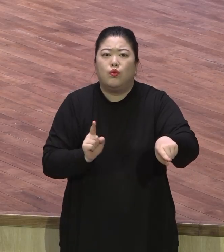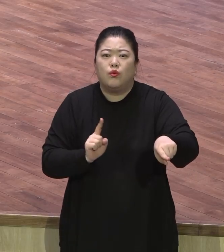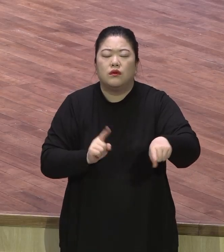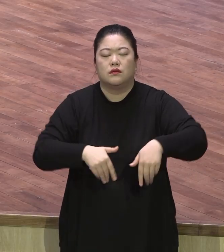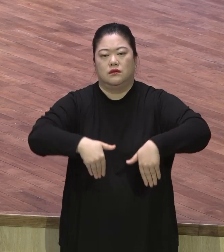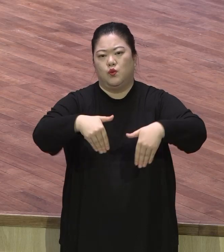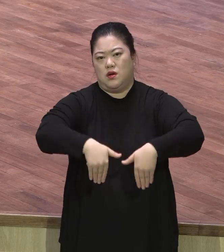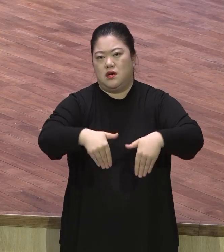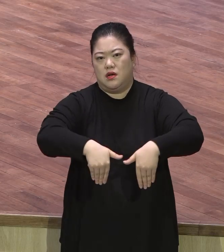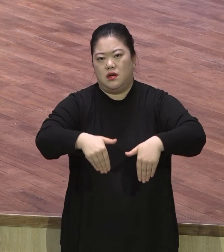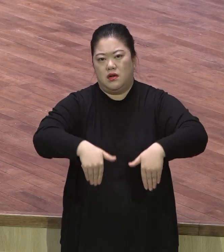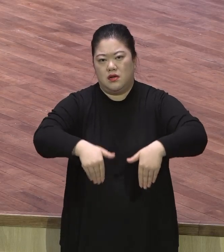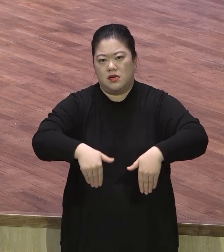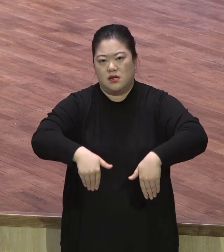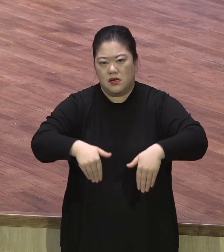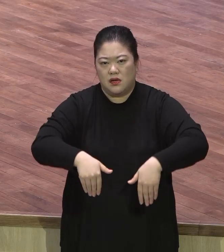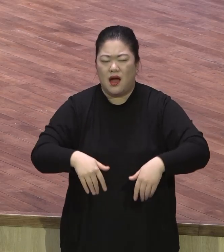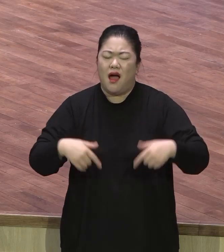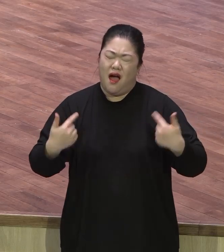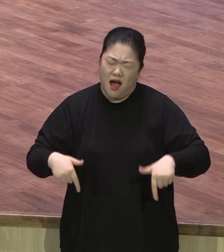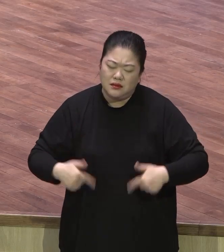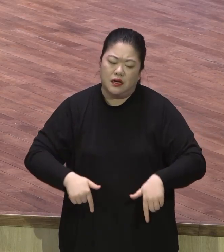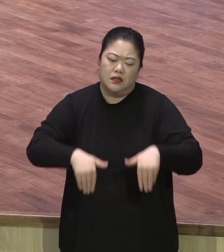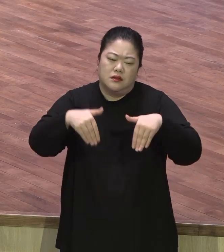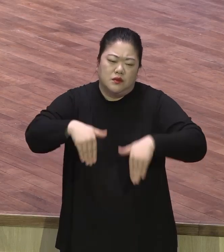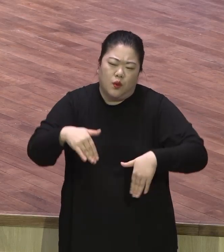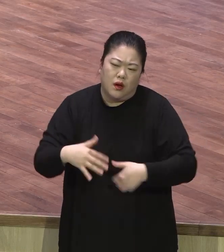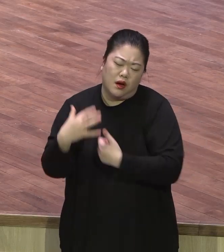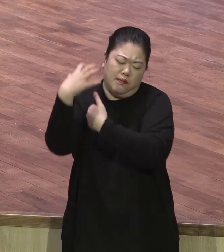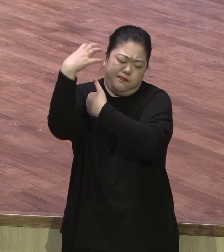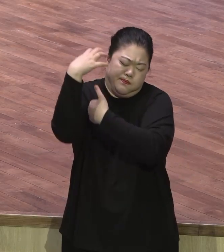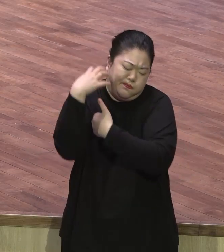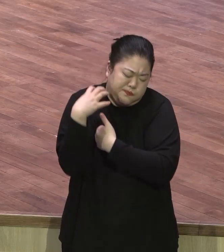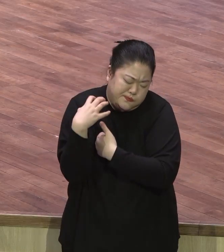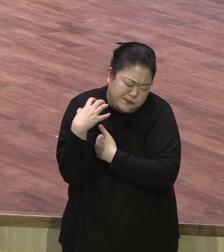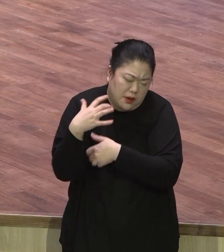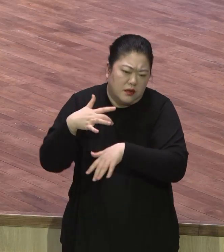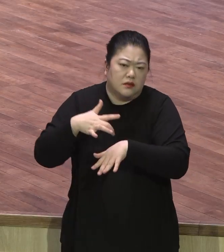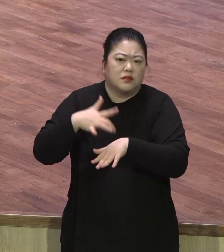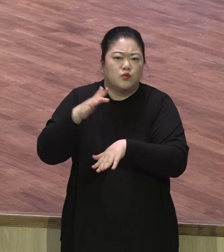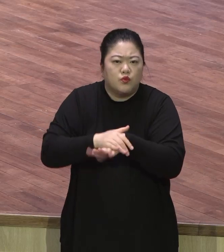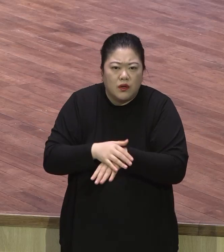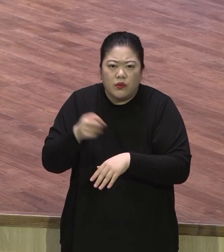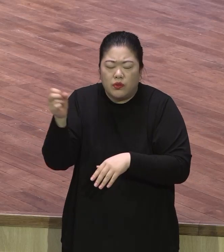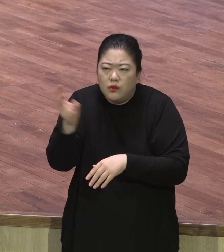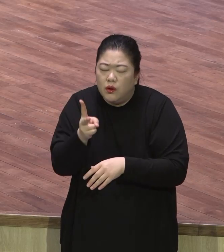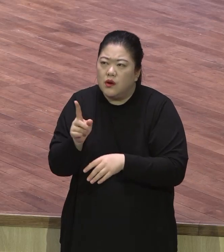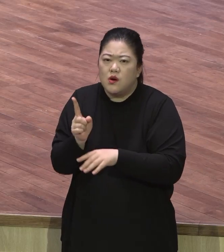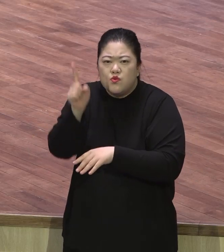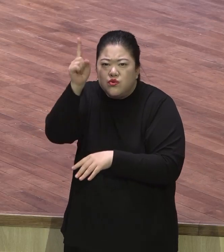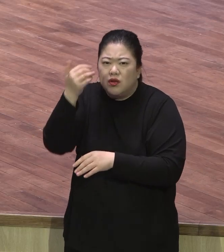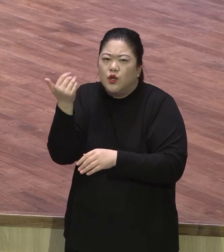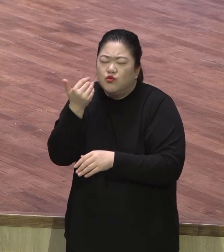노예의식입니다. 늘 그렇게 짓눌려 살아와서 거지 구울하듯이